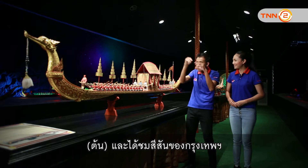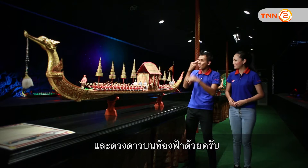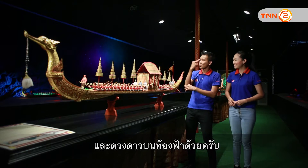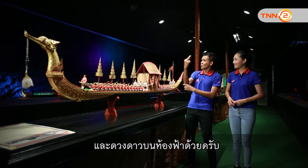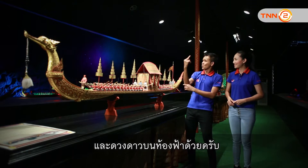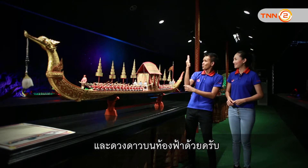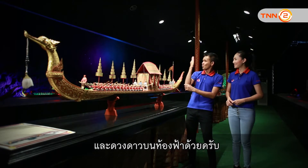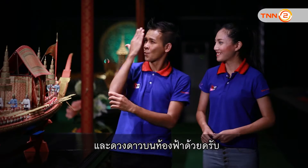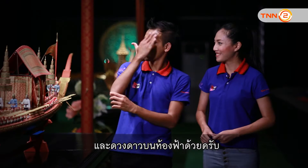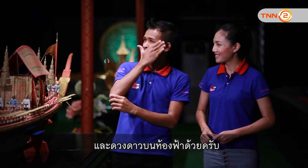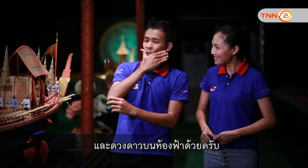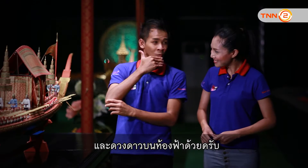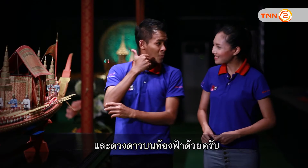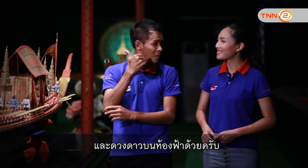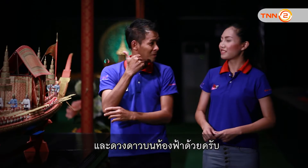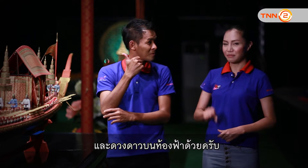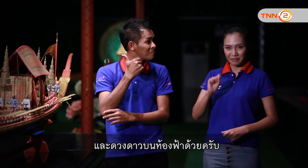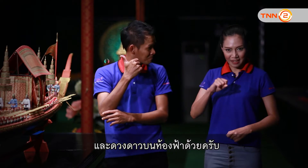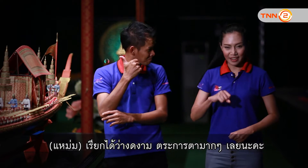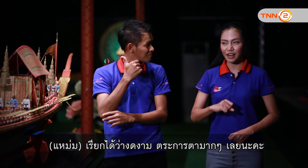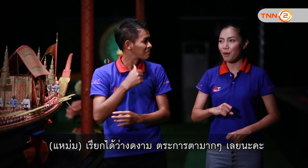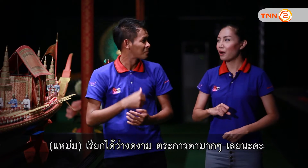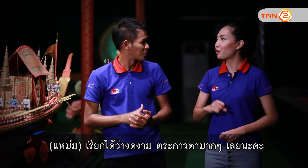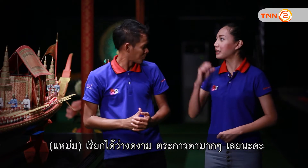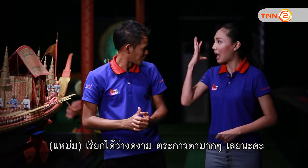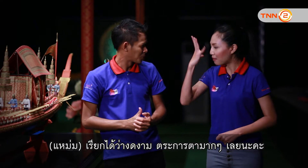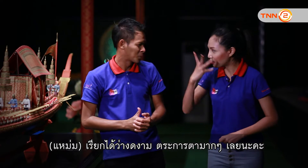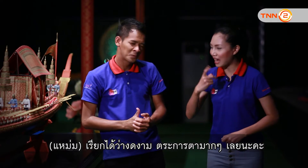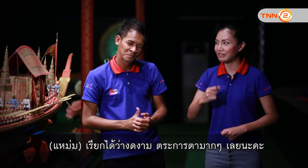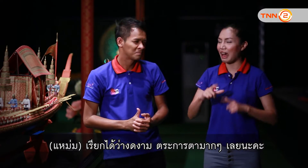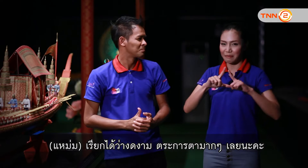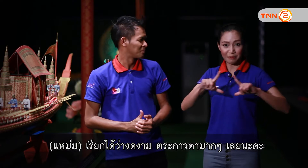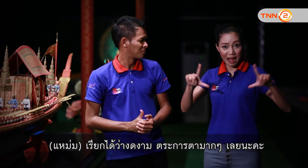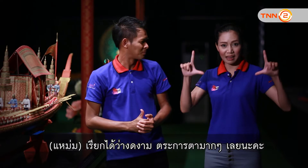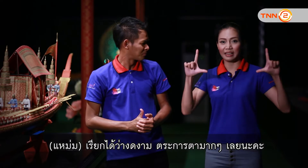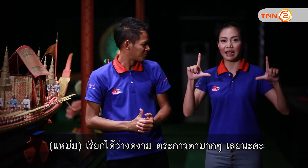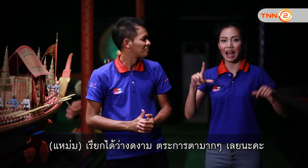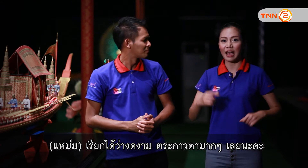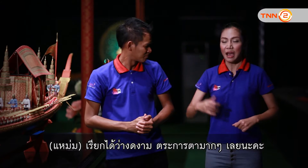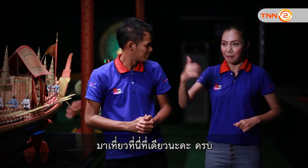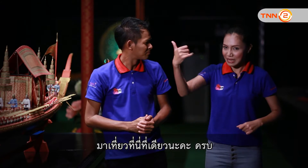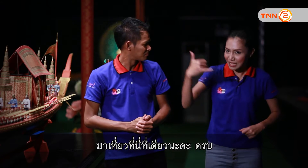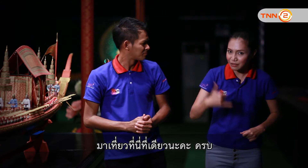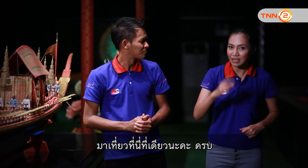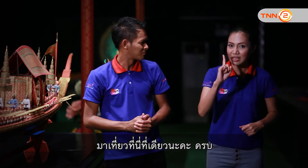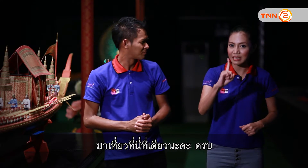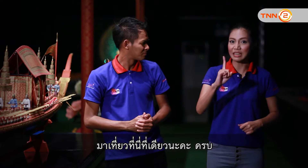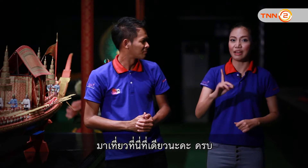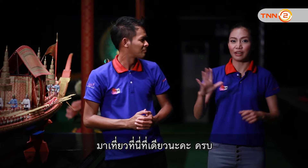พและดวงดาวบนท้องฟ้าด้วยครับ เรียกได้ว่างดงามตระการตามากๆเลยนะคะมาเที่ยวที่นี่ที่เดียวนะค